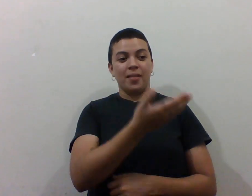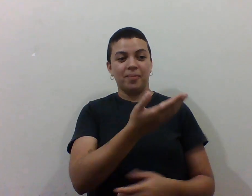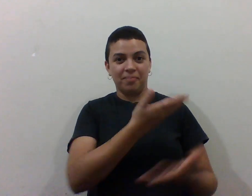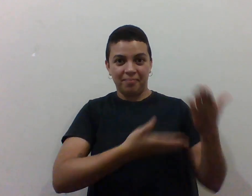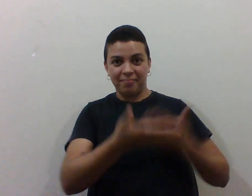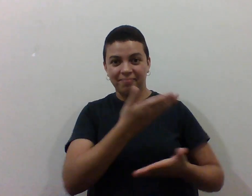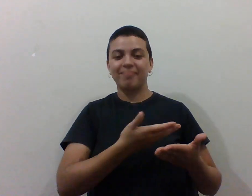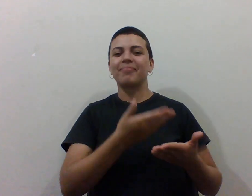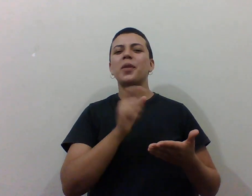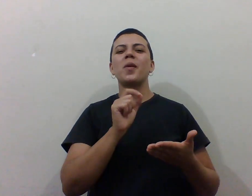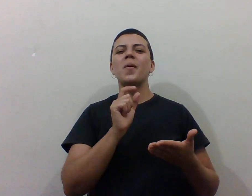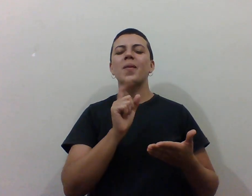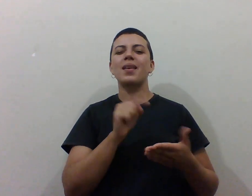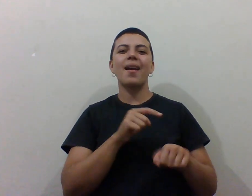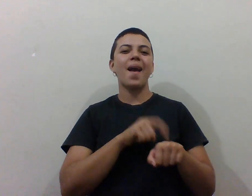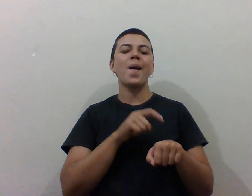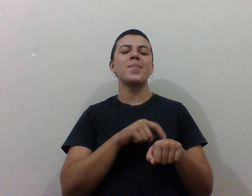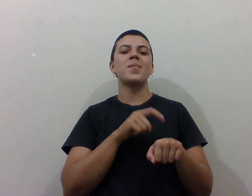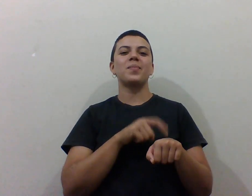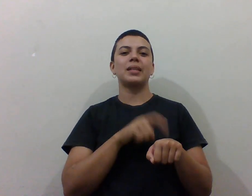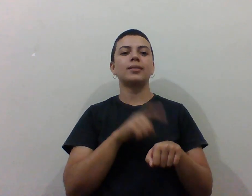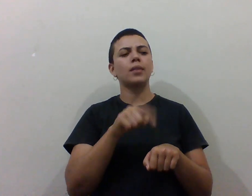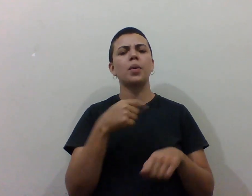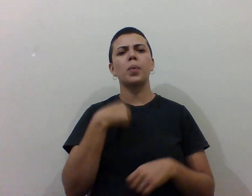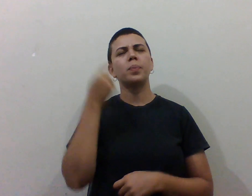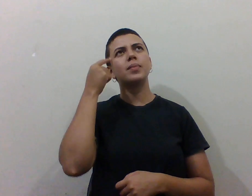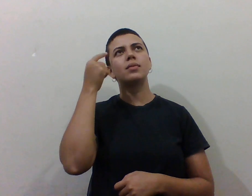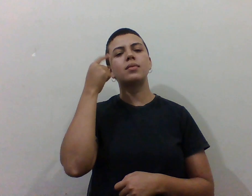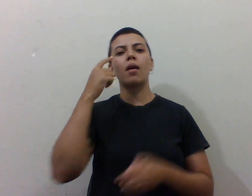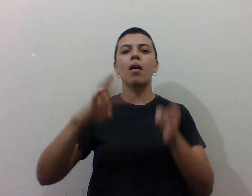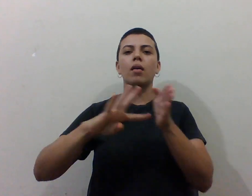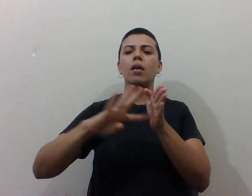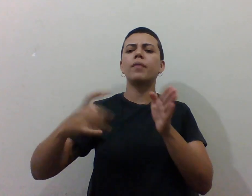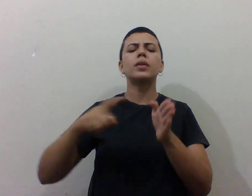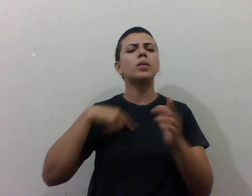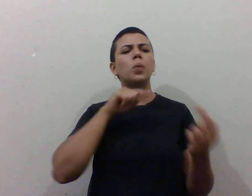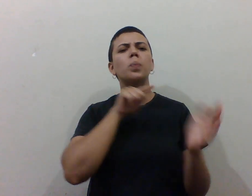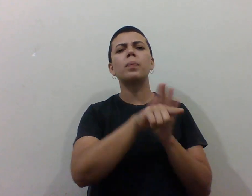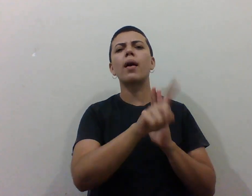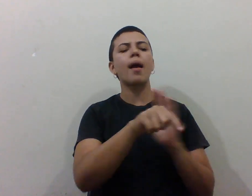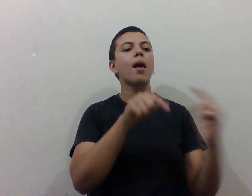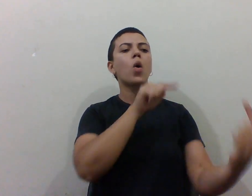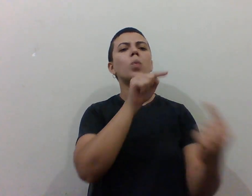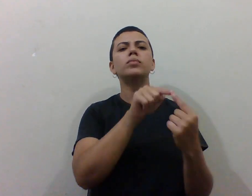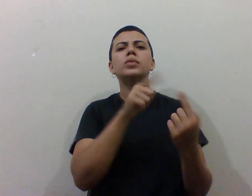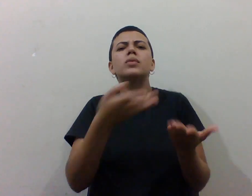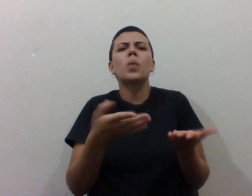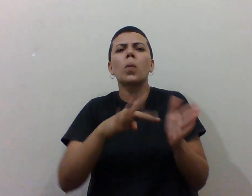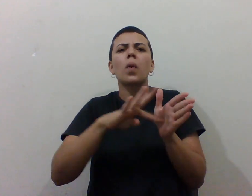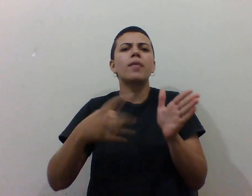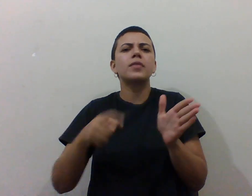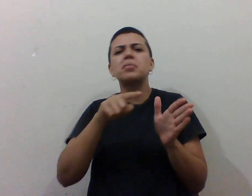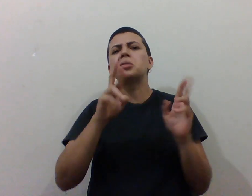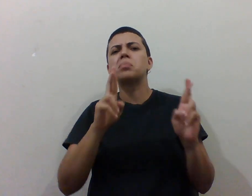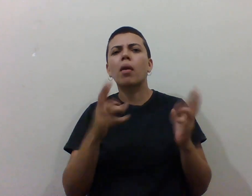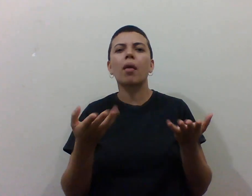reportava qual era a intenção do evento. Sempre que eu vou falar em algum lugar, eu falo, qual a intenção, o vocês desejam com essa fala, quem é o